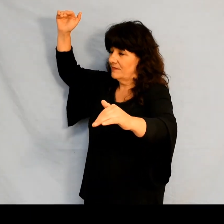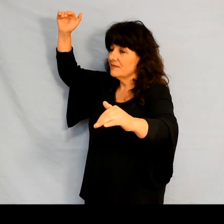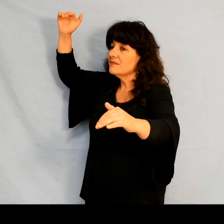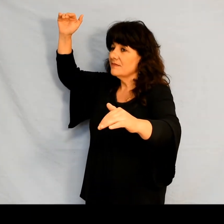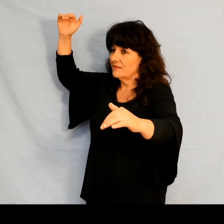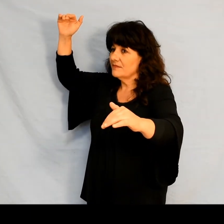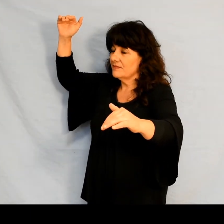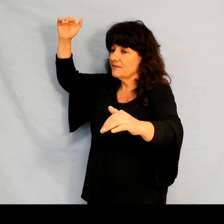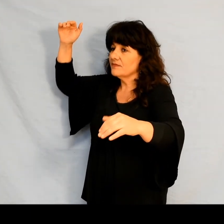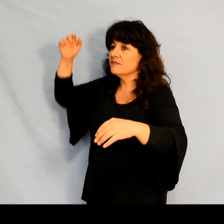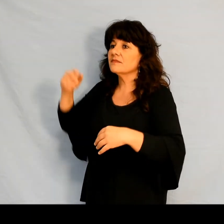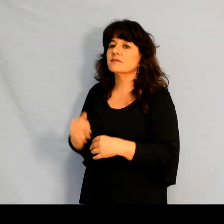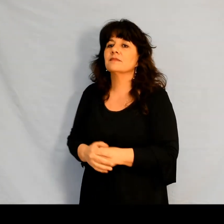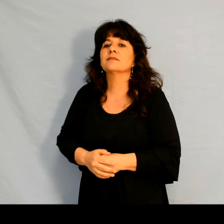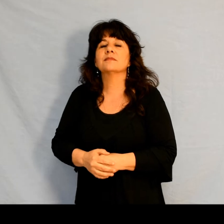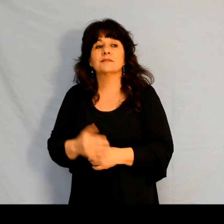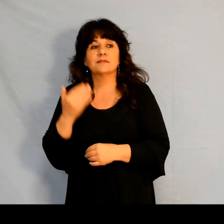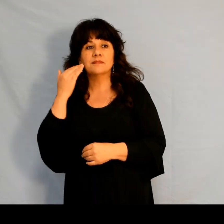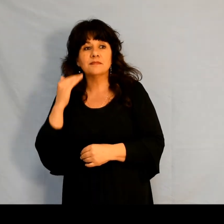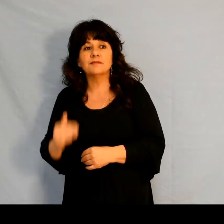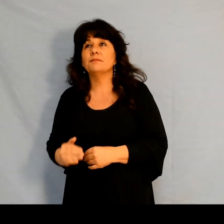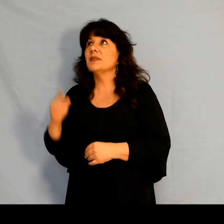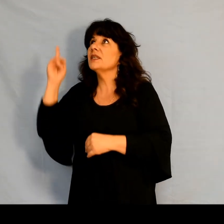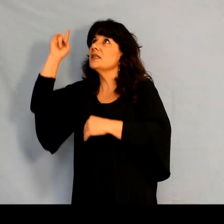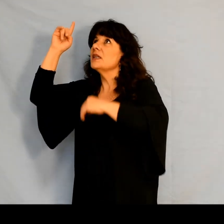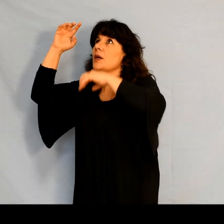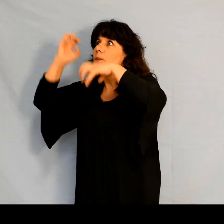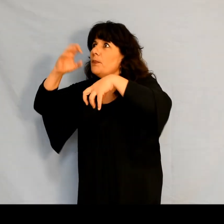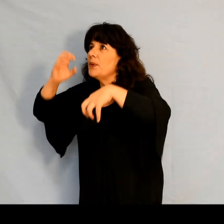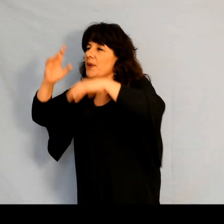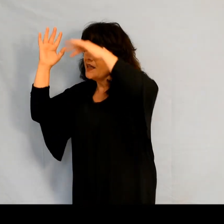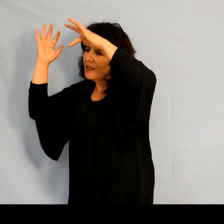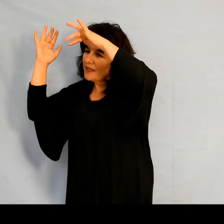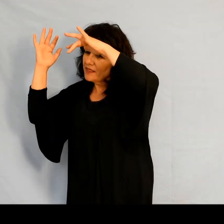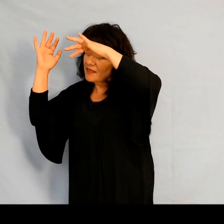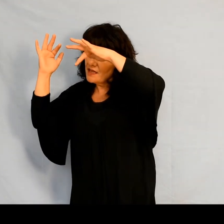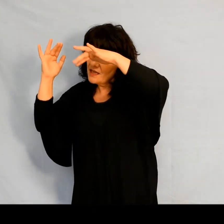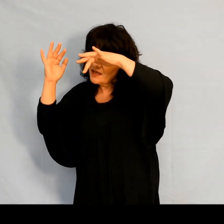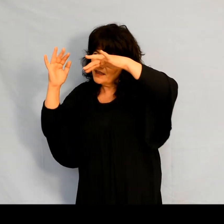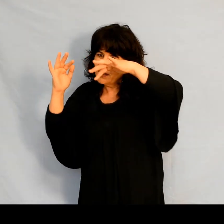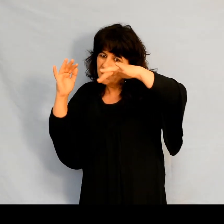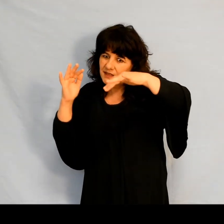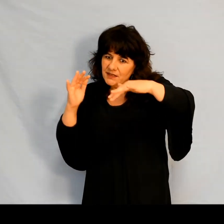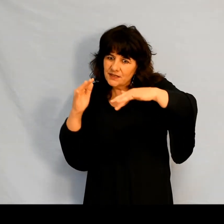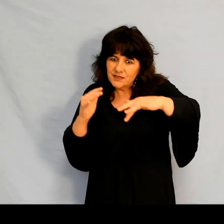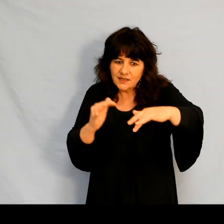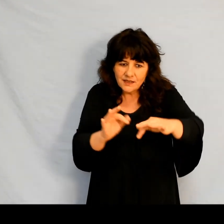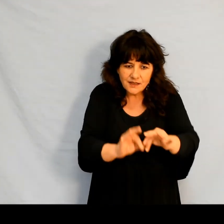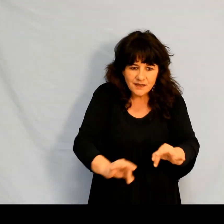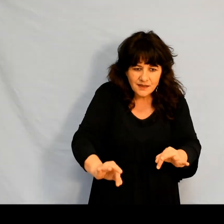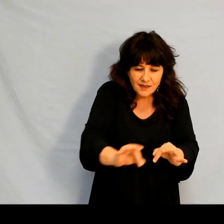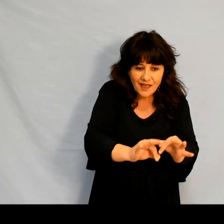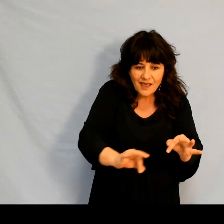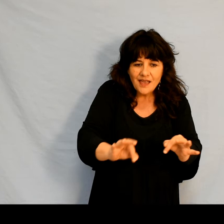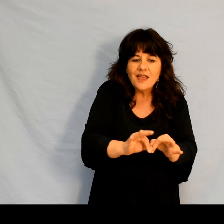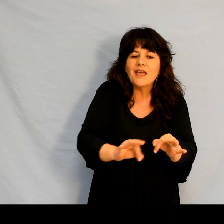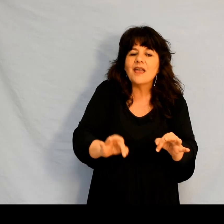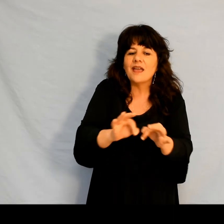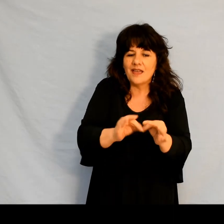La pluie et la neige qui descendent des cieux n'y retournent pas sans avoir abreuvé la terre, sans l'avoir fécondée